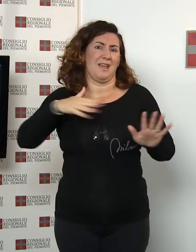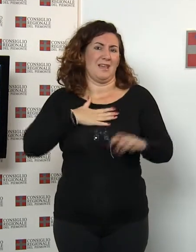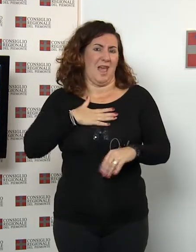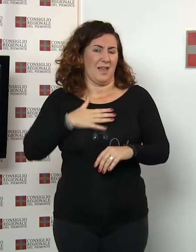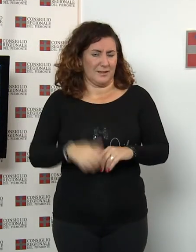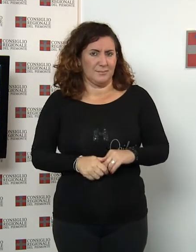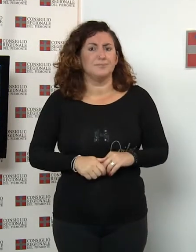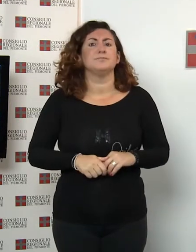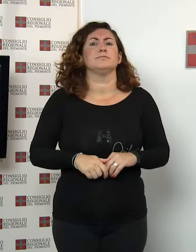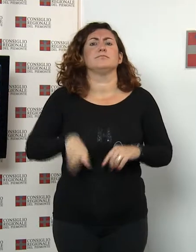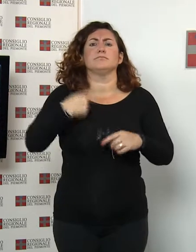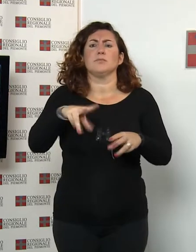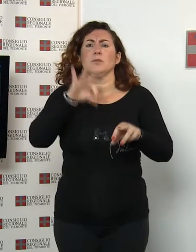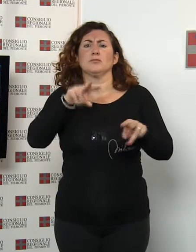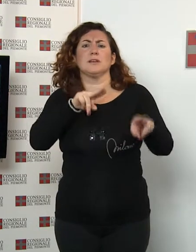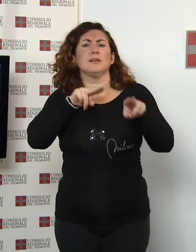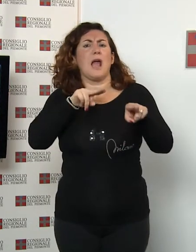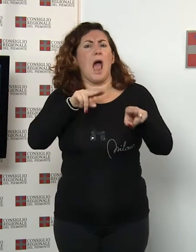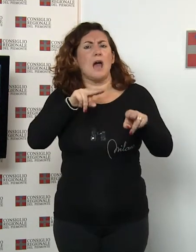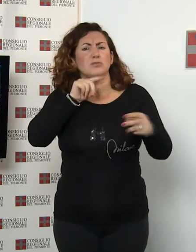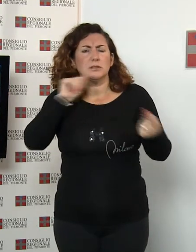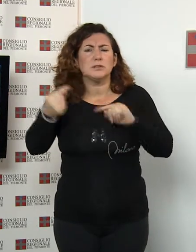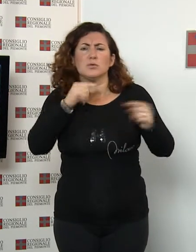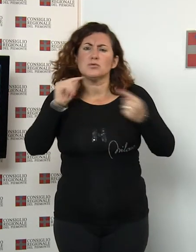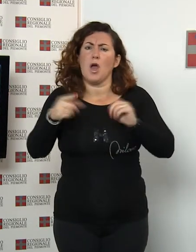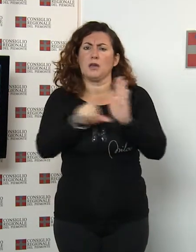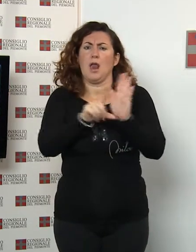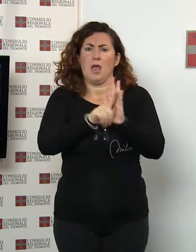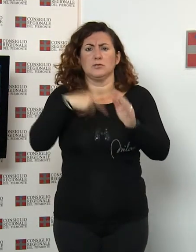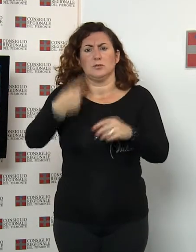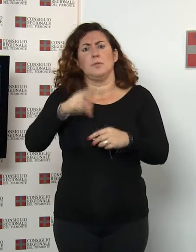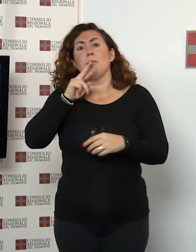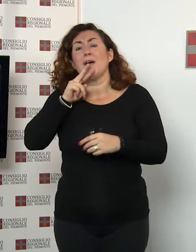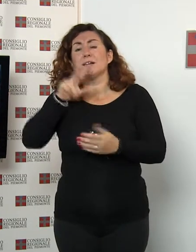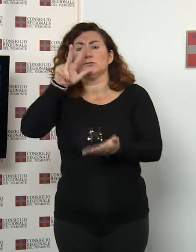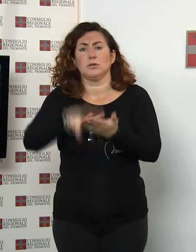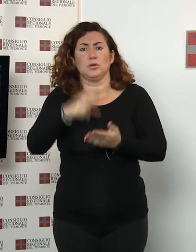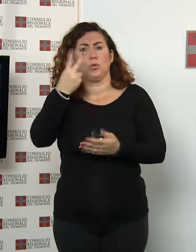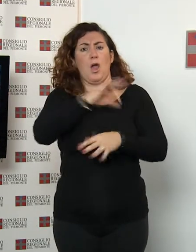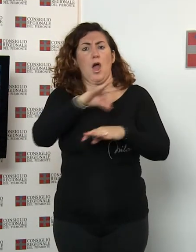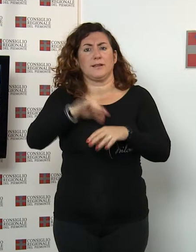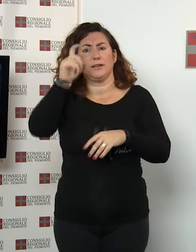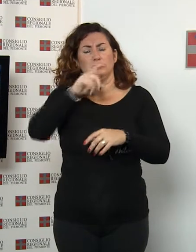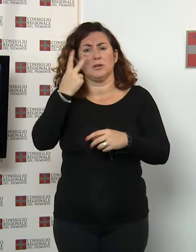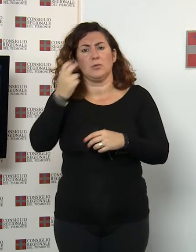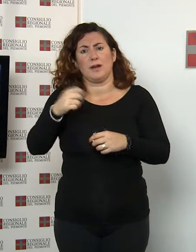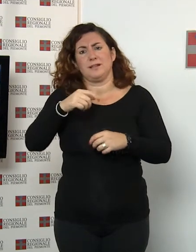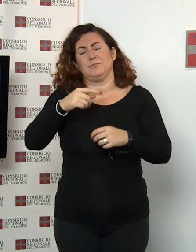legge sulla caccia e nel pomeriggio ha approvato due ordini del giorno in materia sanitaria e prorogato di se la commissione speciale di Indagine su